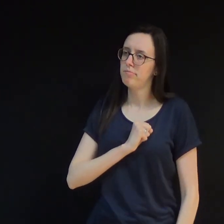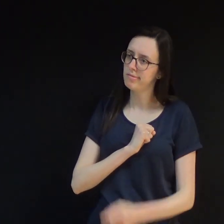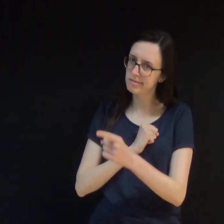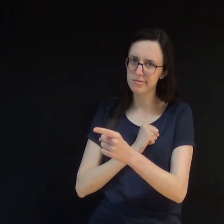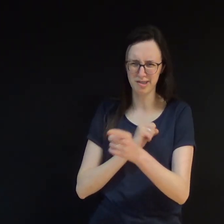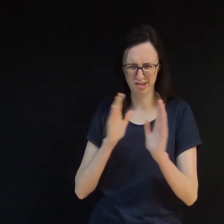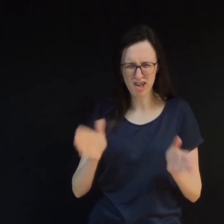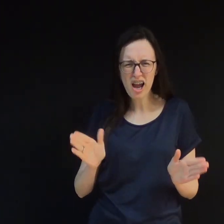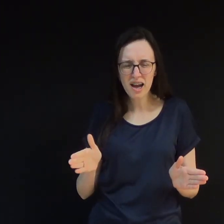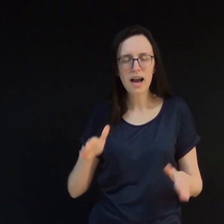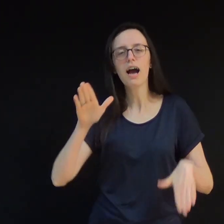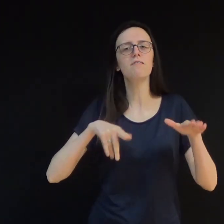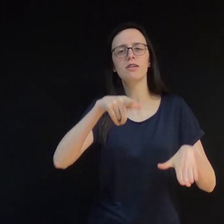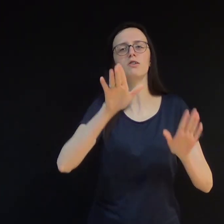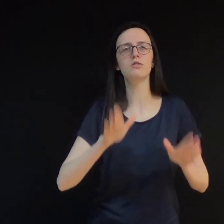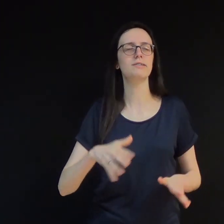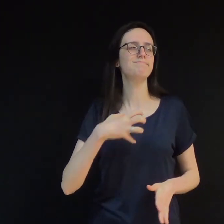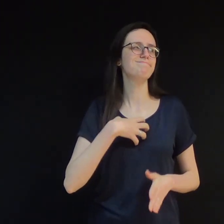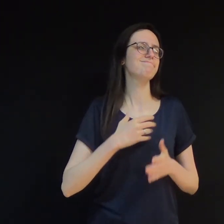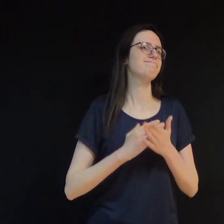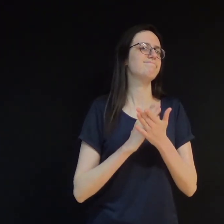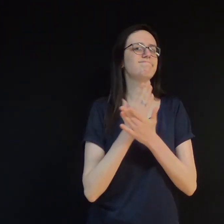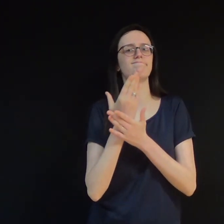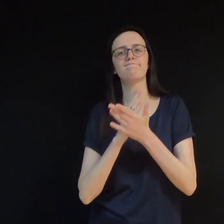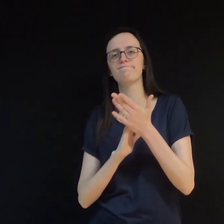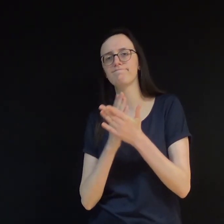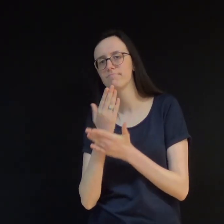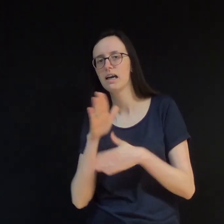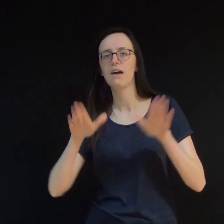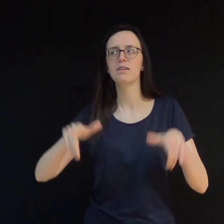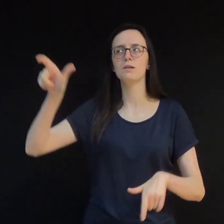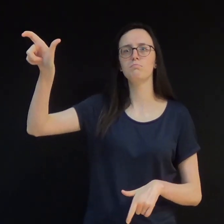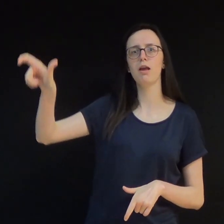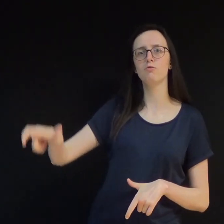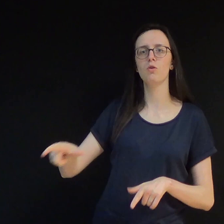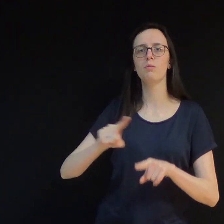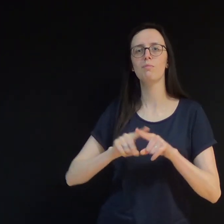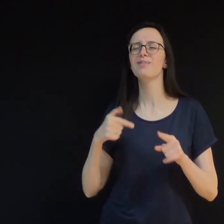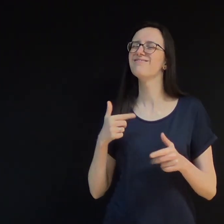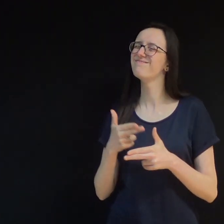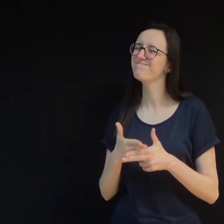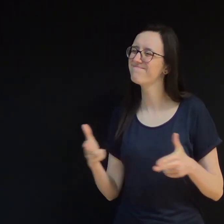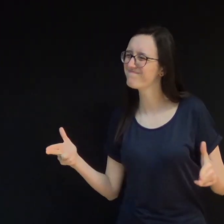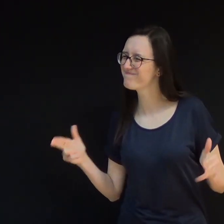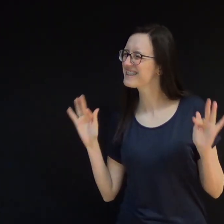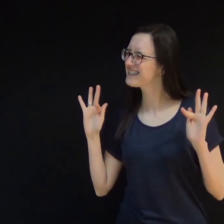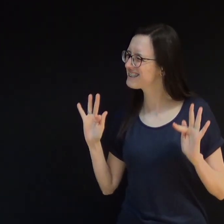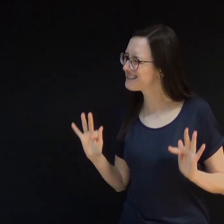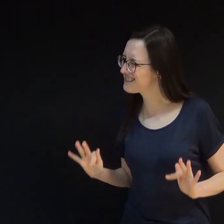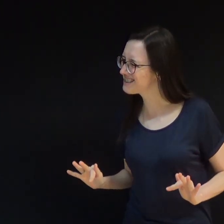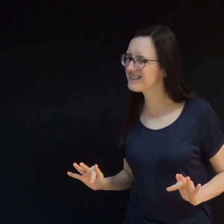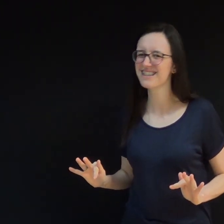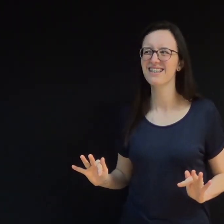já se sentiu desconfortável com alguma pessoa mas tende a ser agradável até a primeira oportunidade de sair de perto